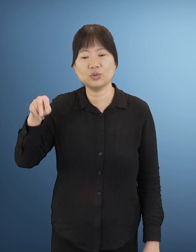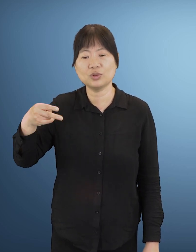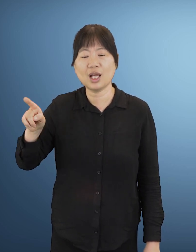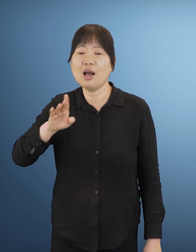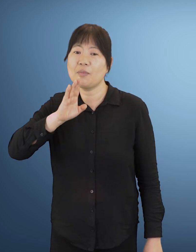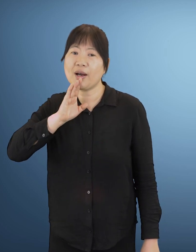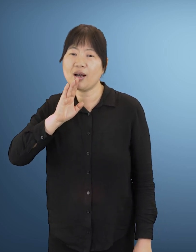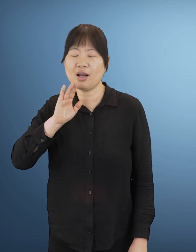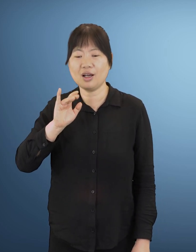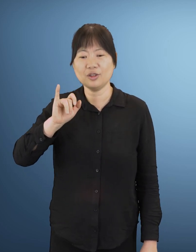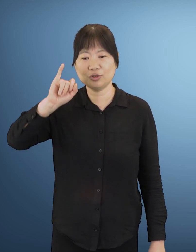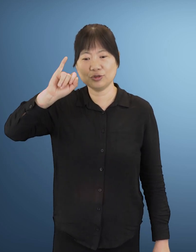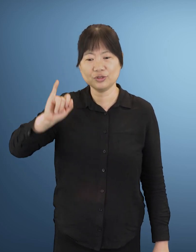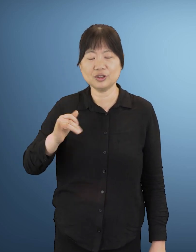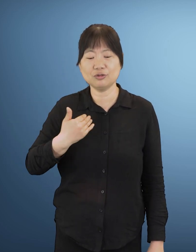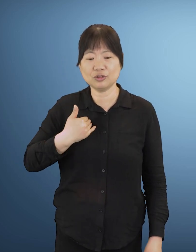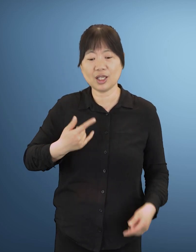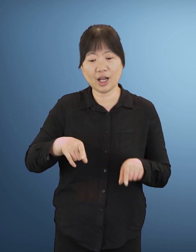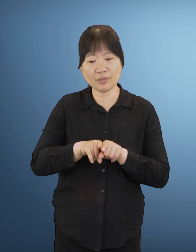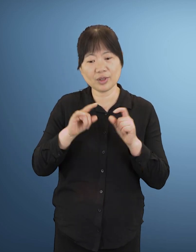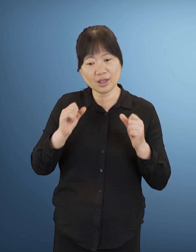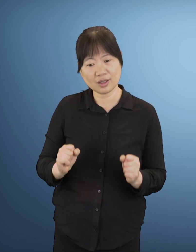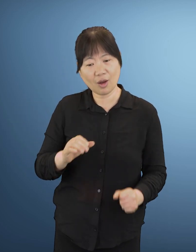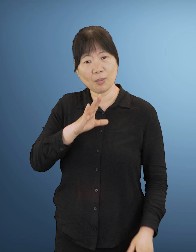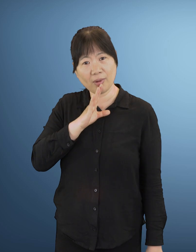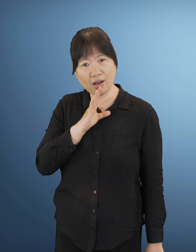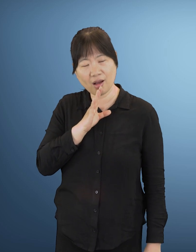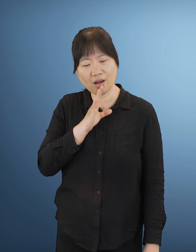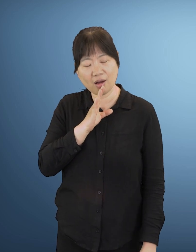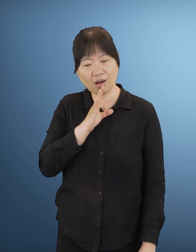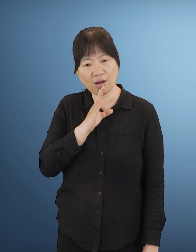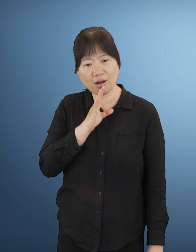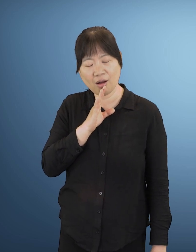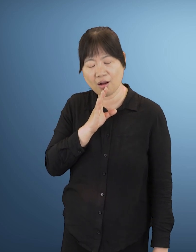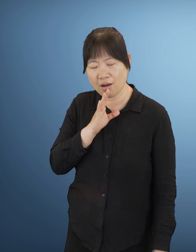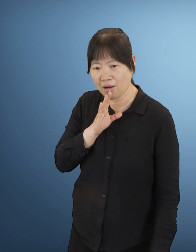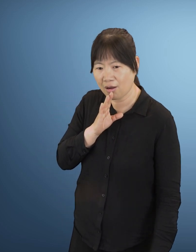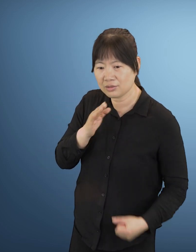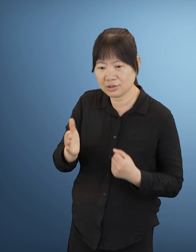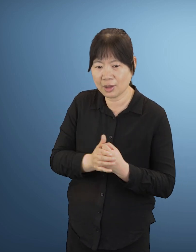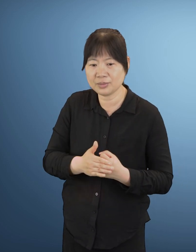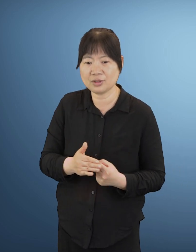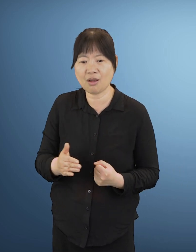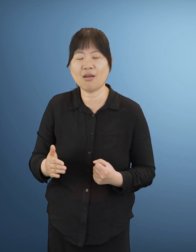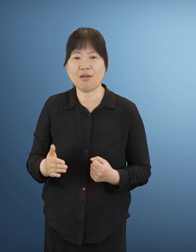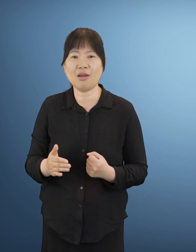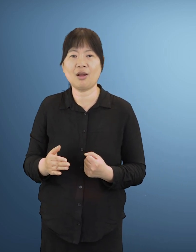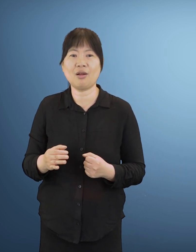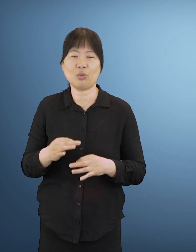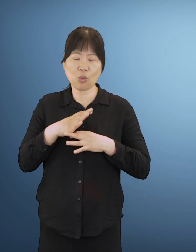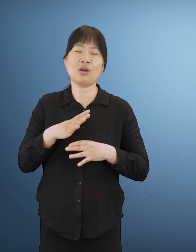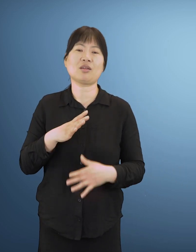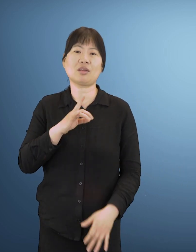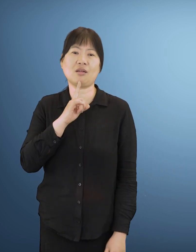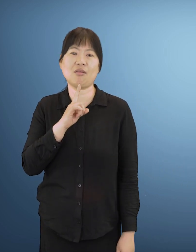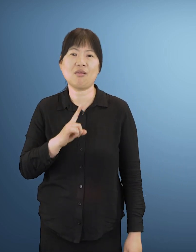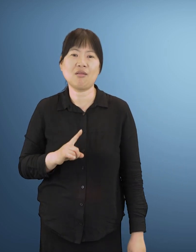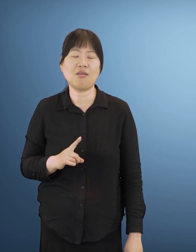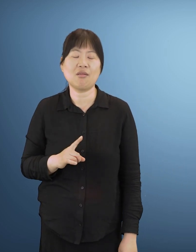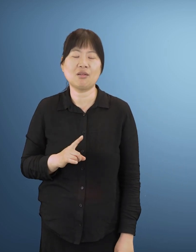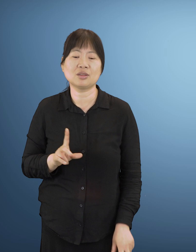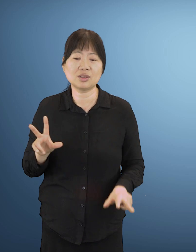누이들은 우리와 다 함께 있지 아니하냐? 이게 놀람의 근거입니다. 그럼 지금까지